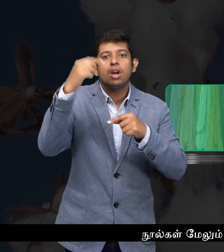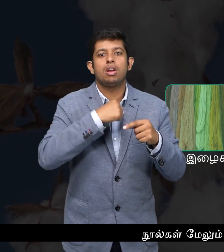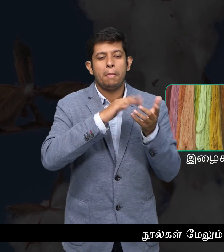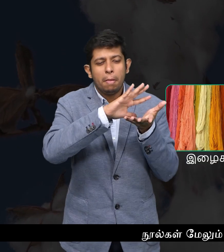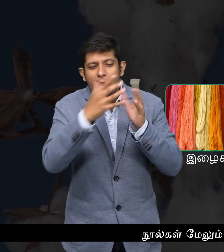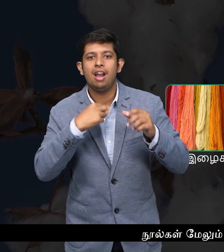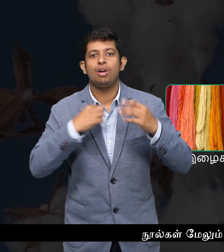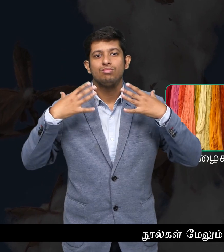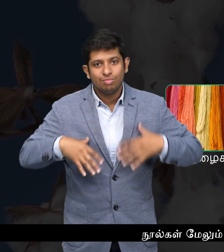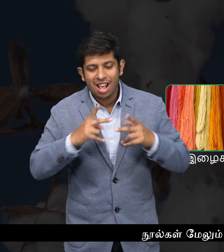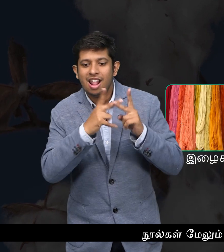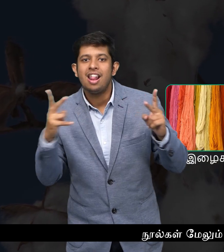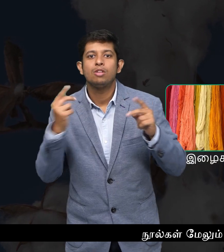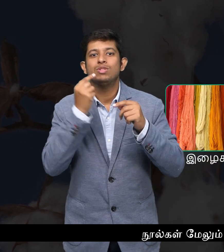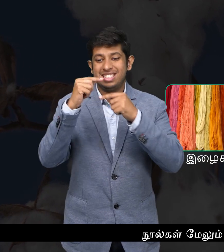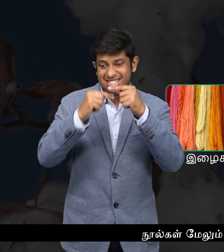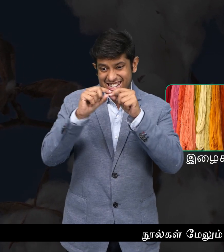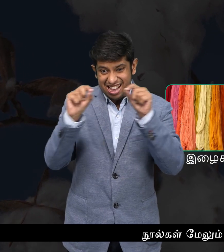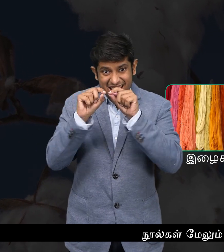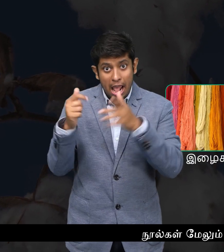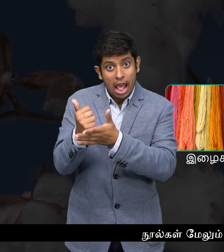நூல்கள் மேலும் இழைகளால் ஆனவை.